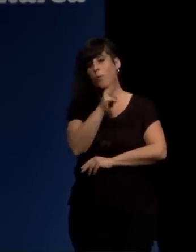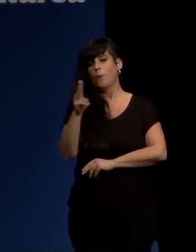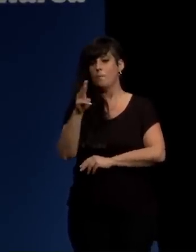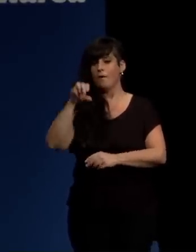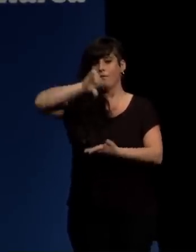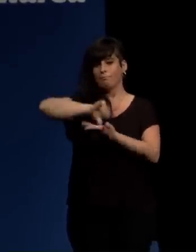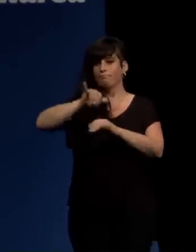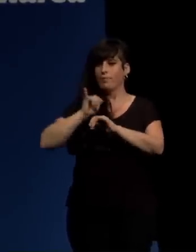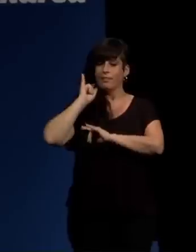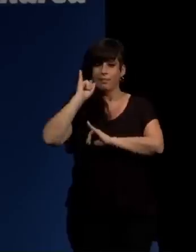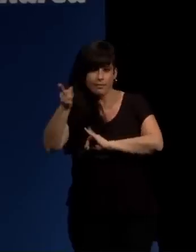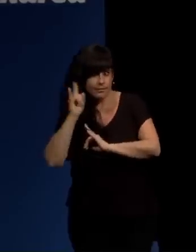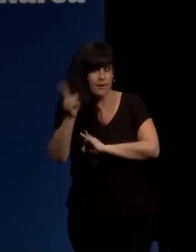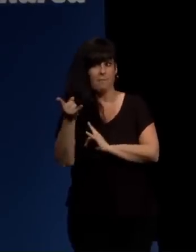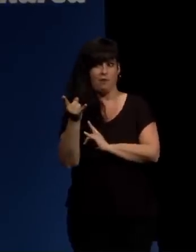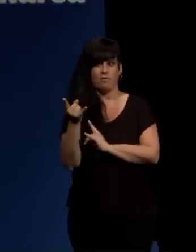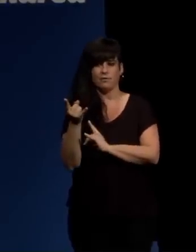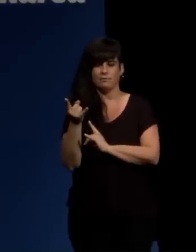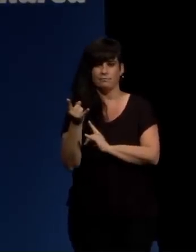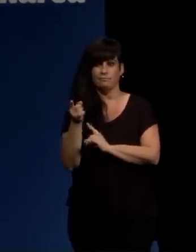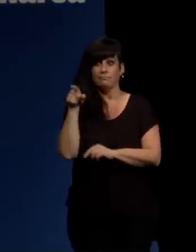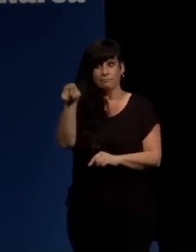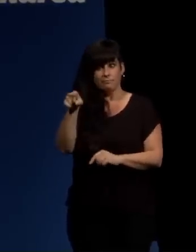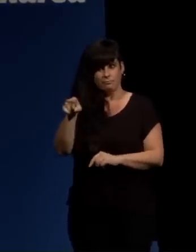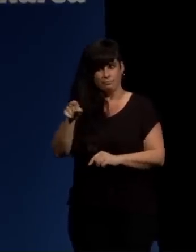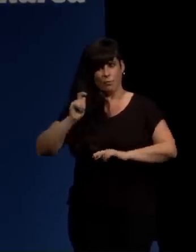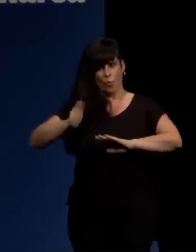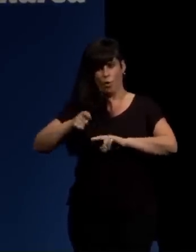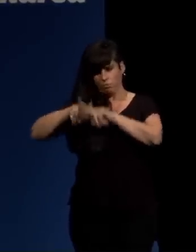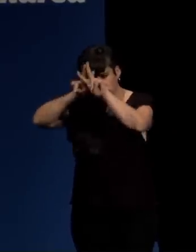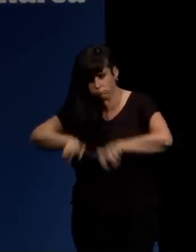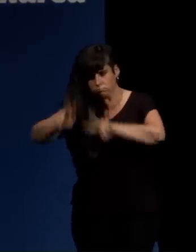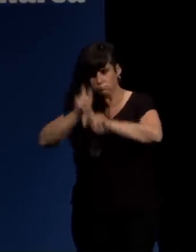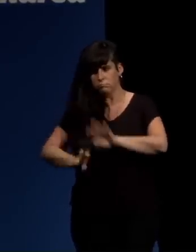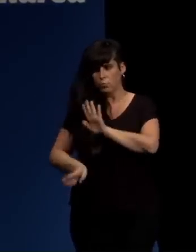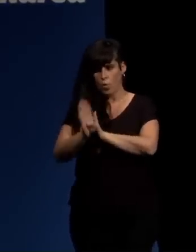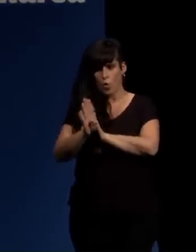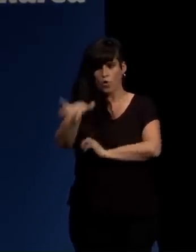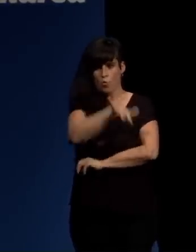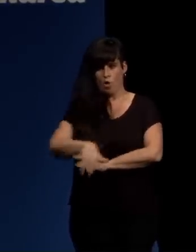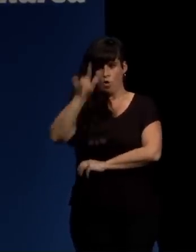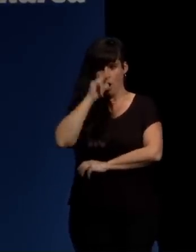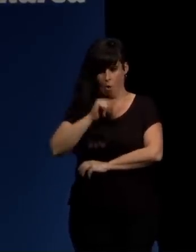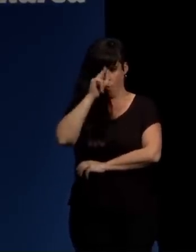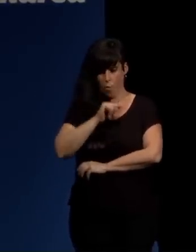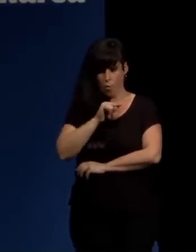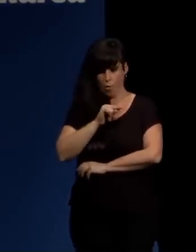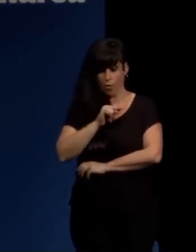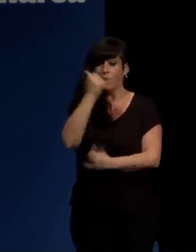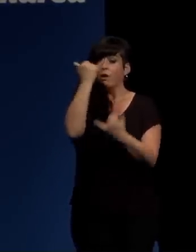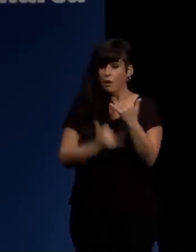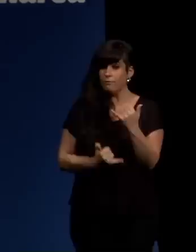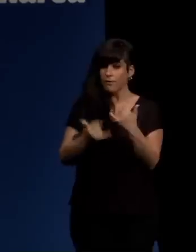Popular pois aínda está baixo causa judicial nun xulgado de Lugo e dilucidarase